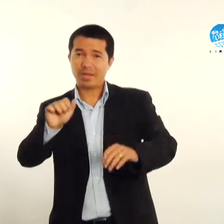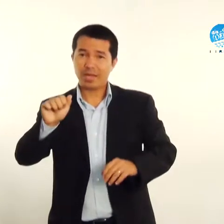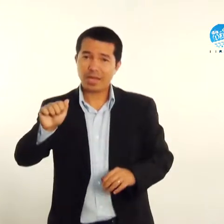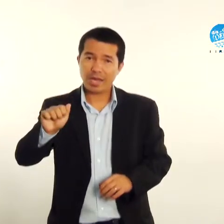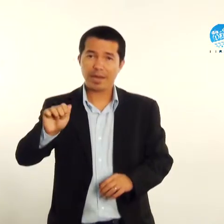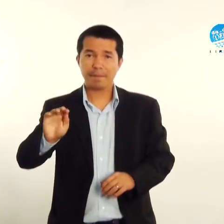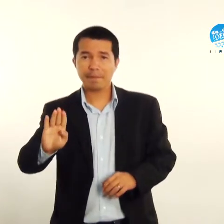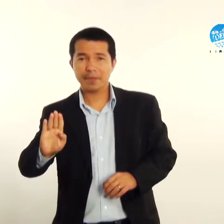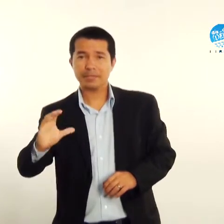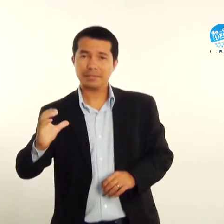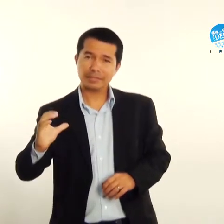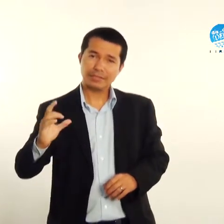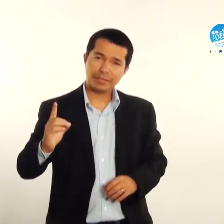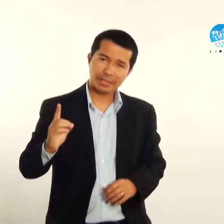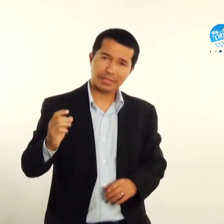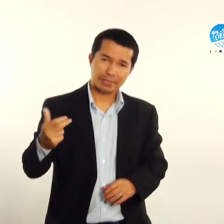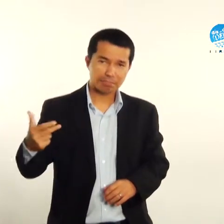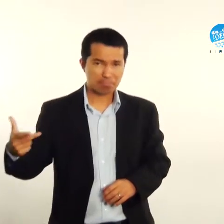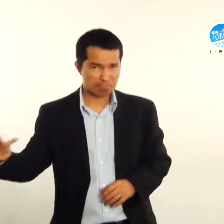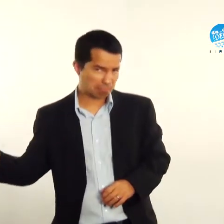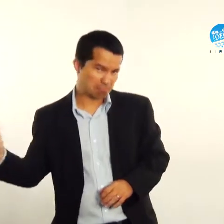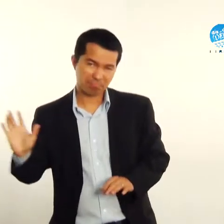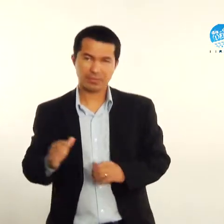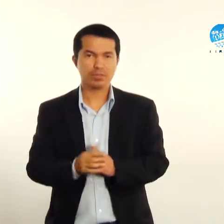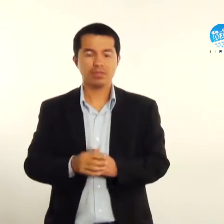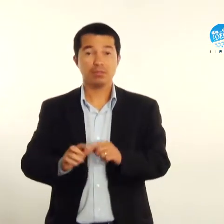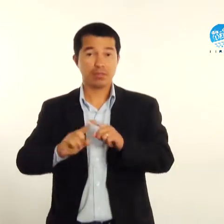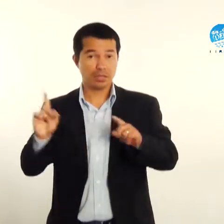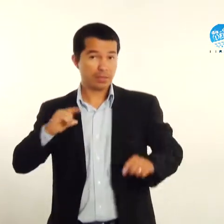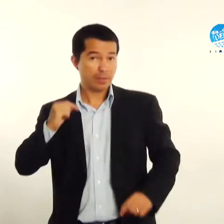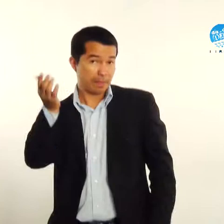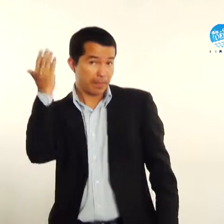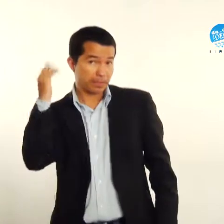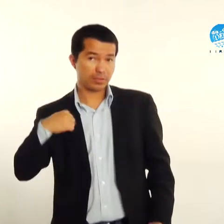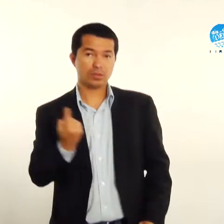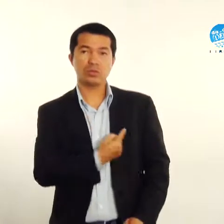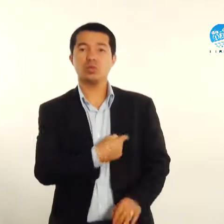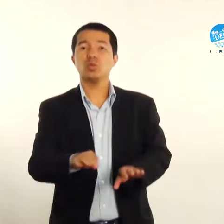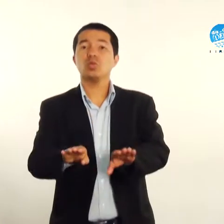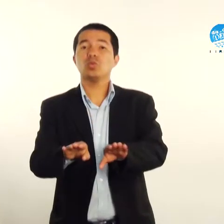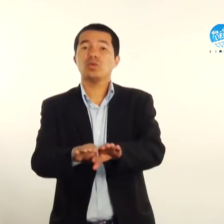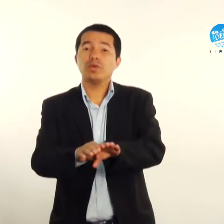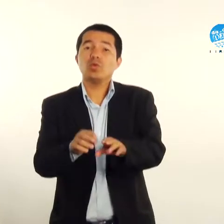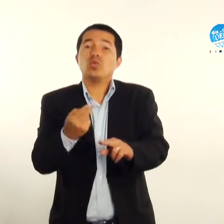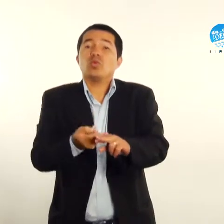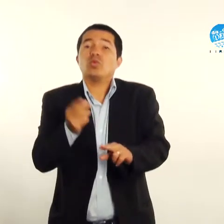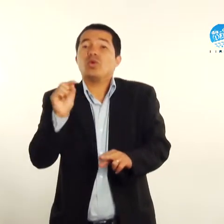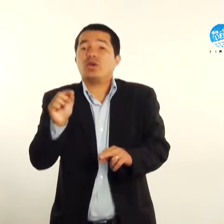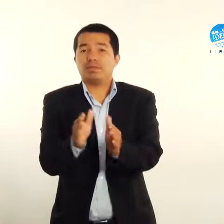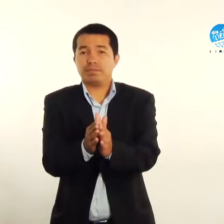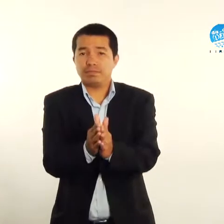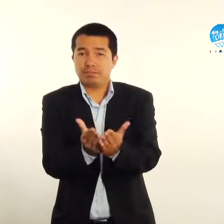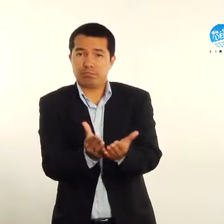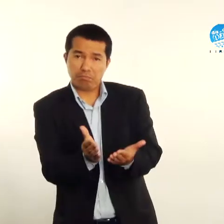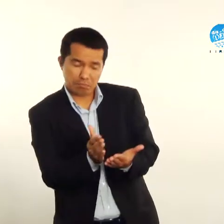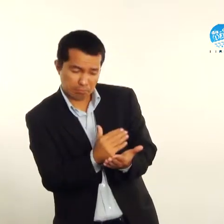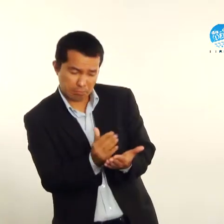alfabetiza hoje, né? Mas naquele tempo a gente usava uma cartilha. Naquela cartilha tinha as lições, e você